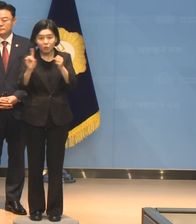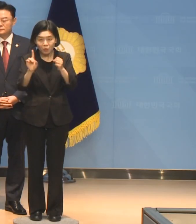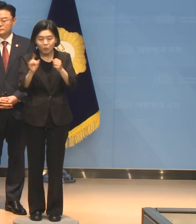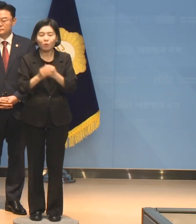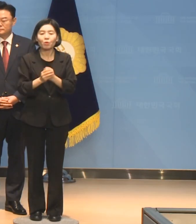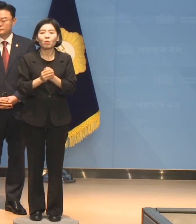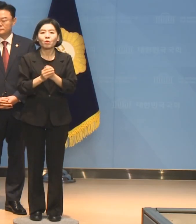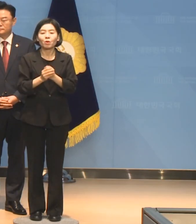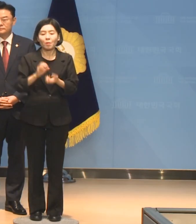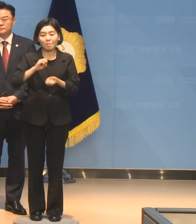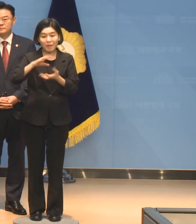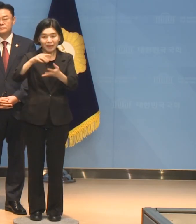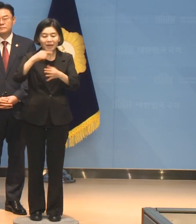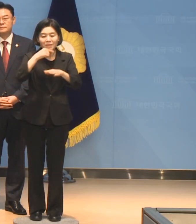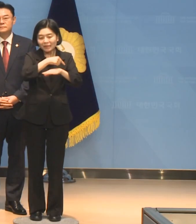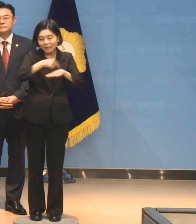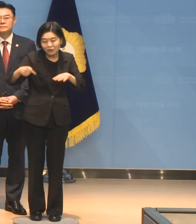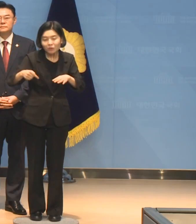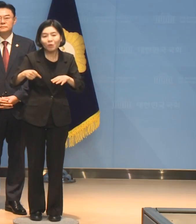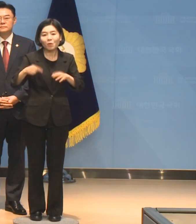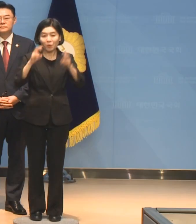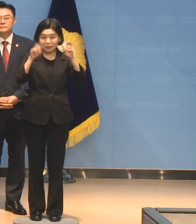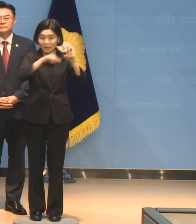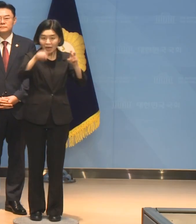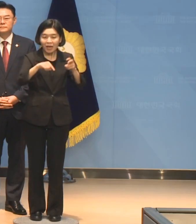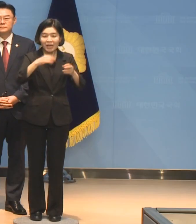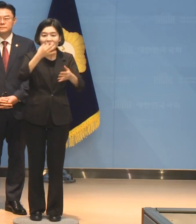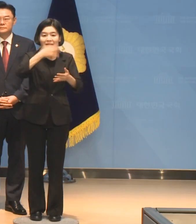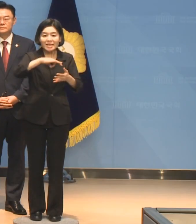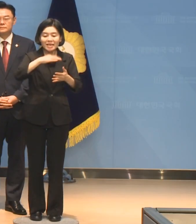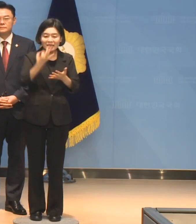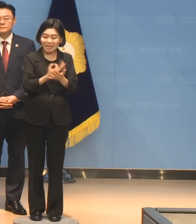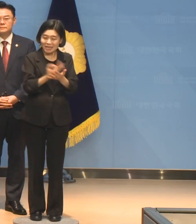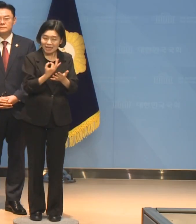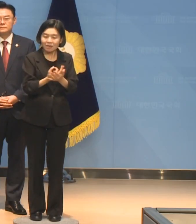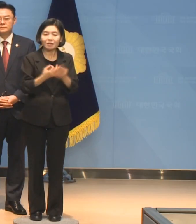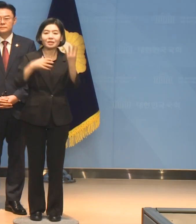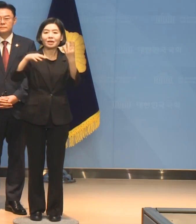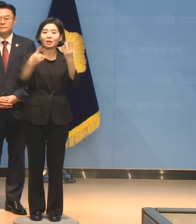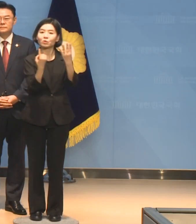2024년 기준 배달의 민족 매출액이요, 4조